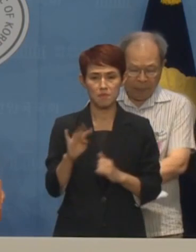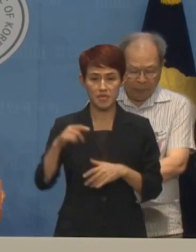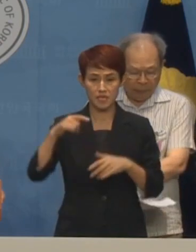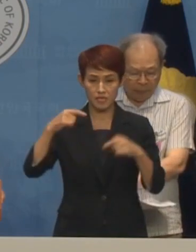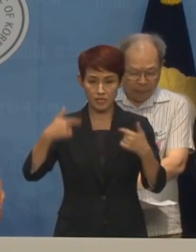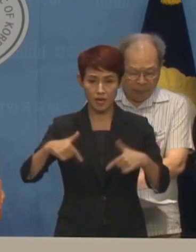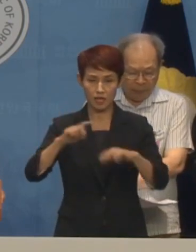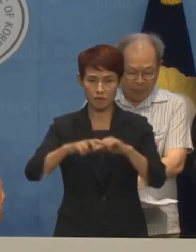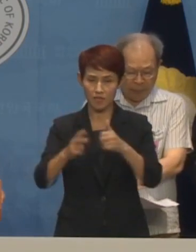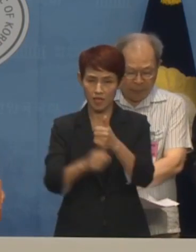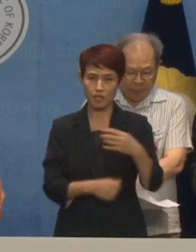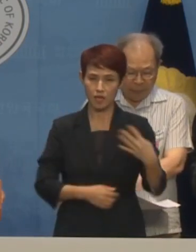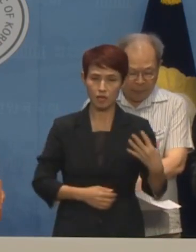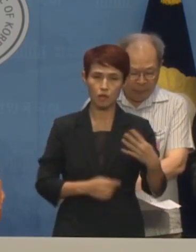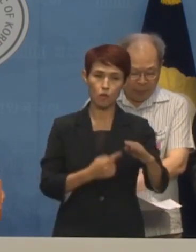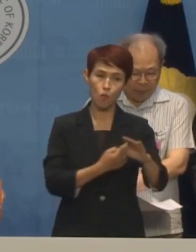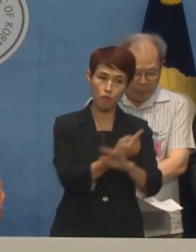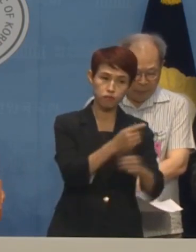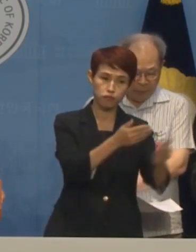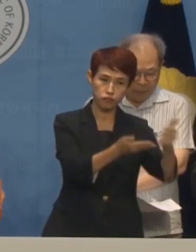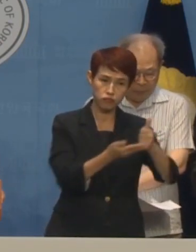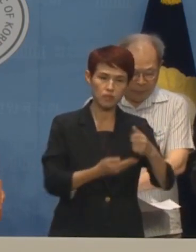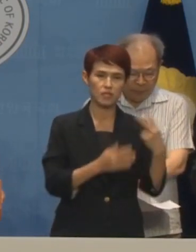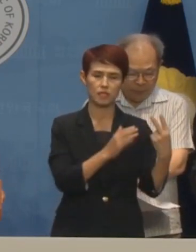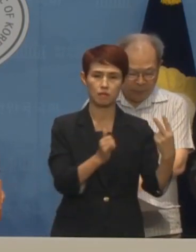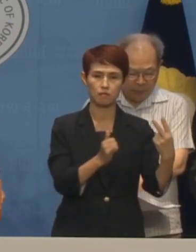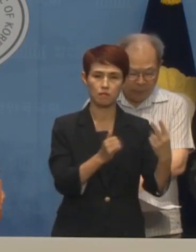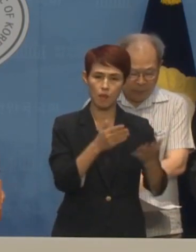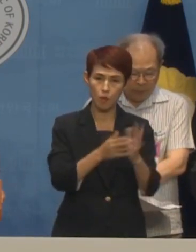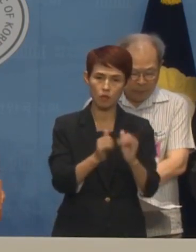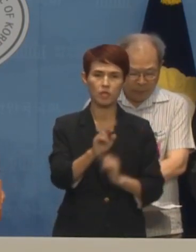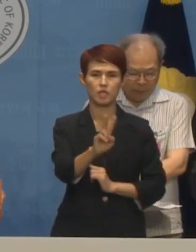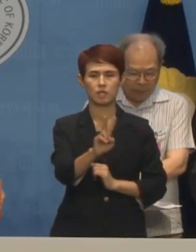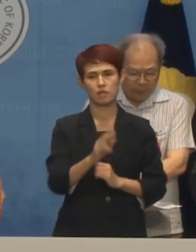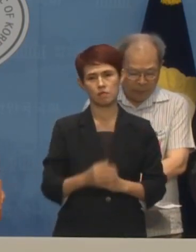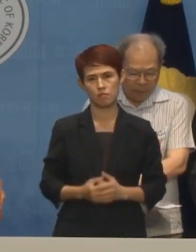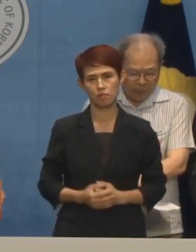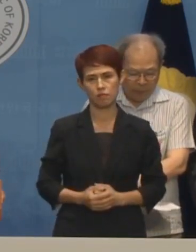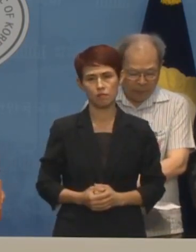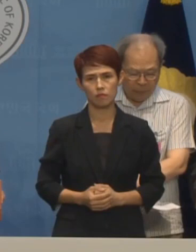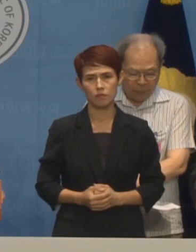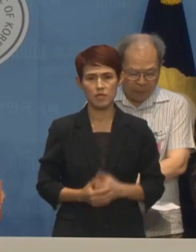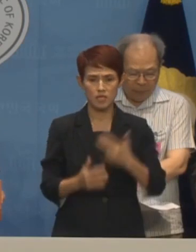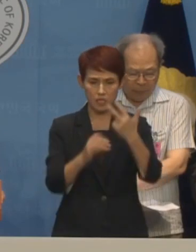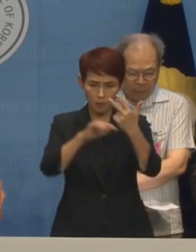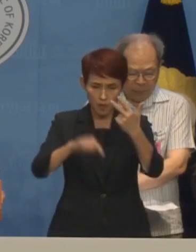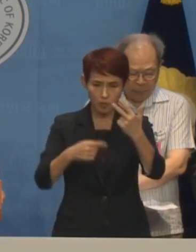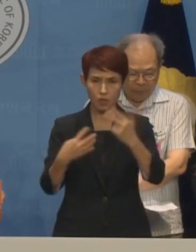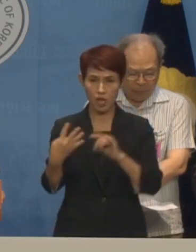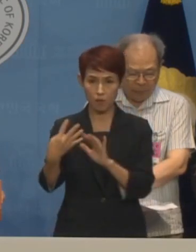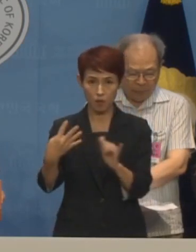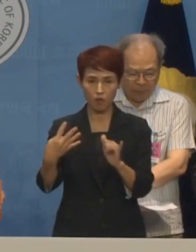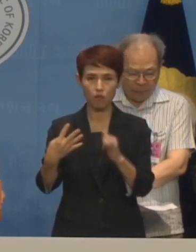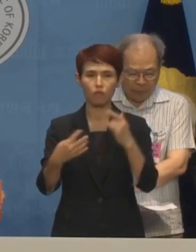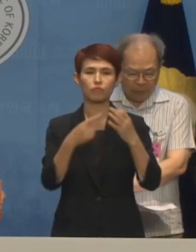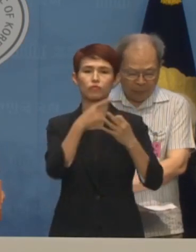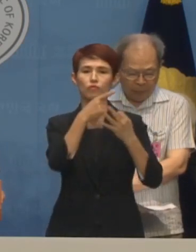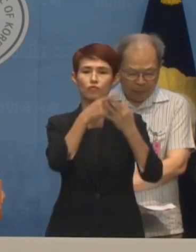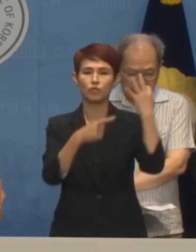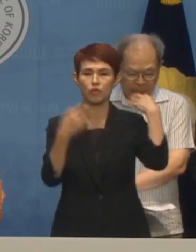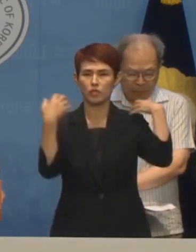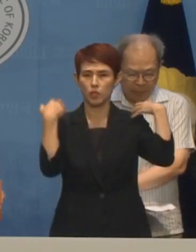이사회 추천 외부위원 2인, 내부 대변위원 1인으로 구성된다. 7인 중 4인을 윤석열